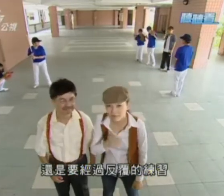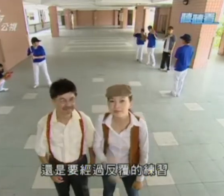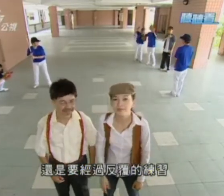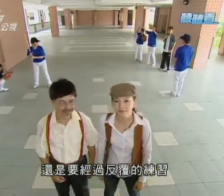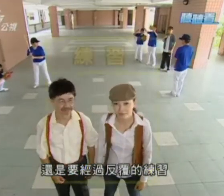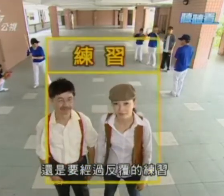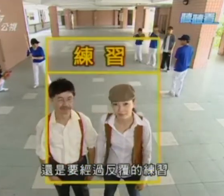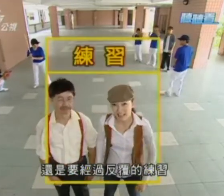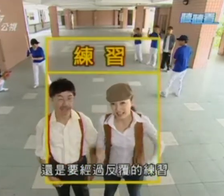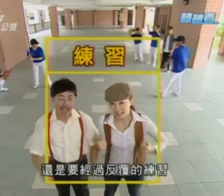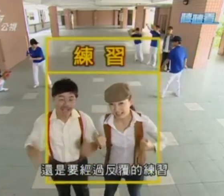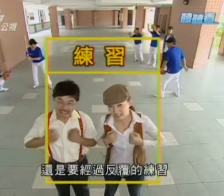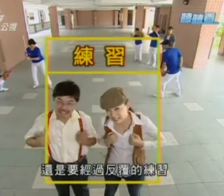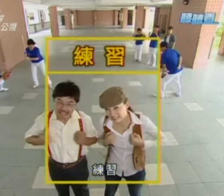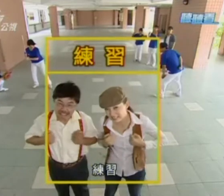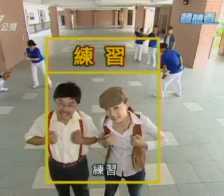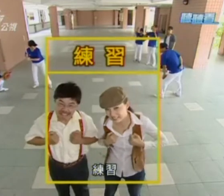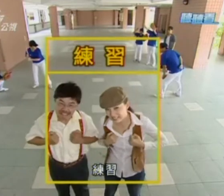习。练习，